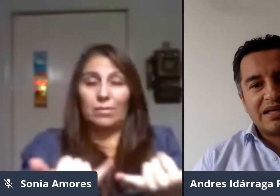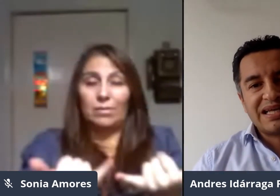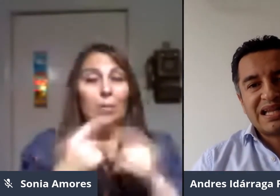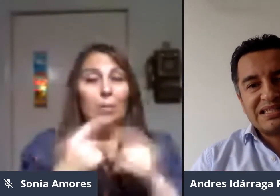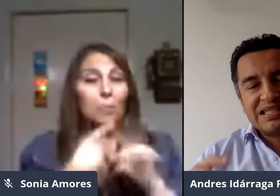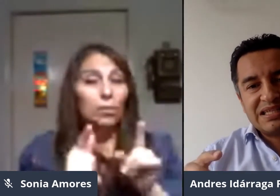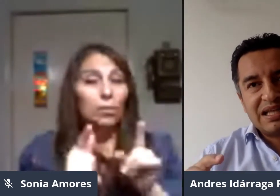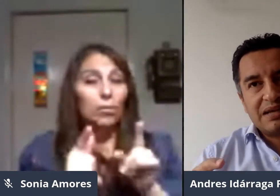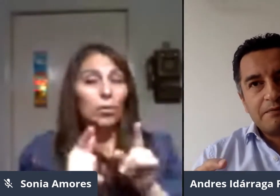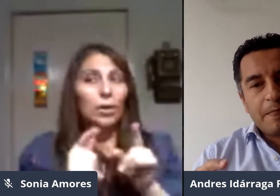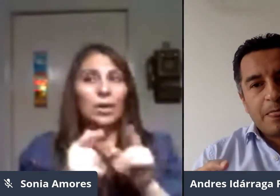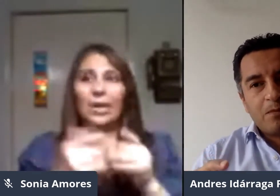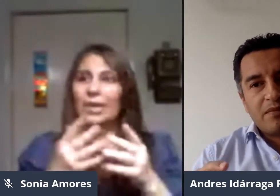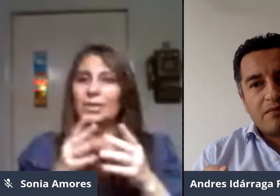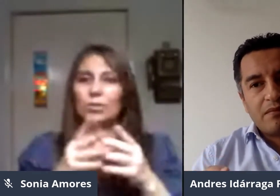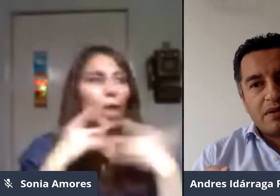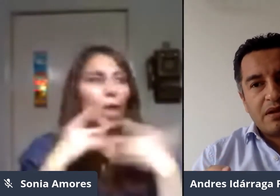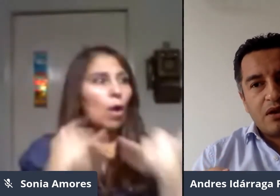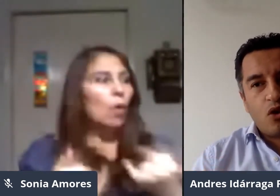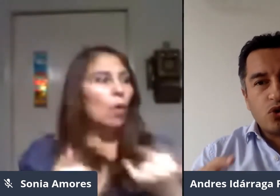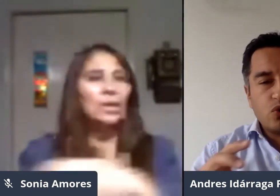coyuntural,